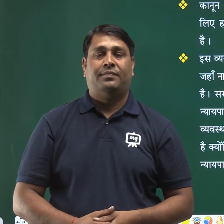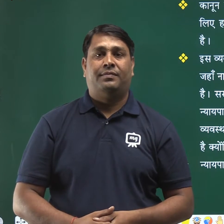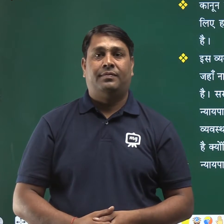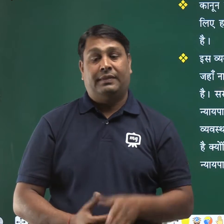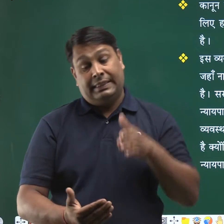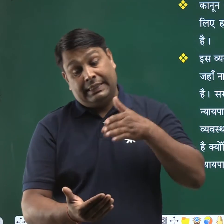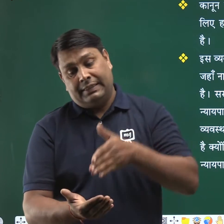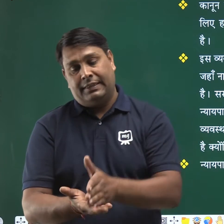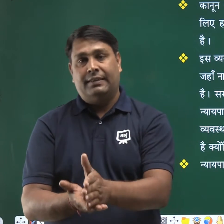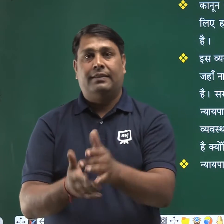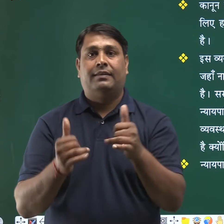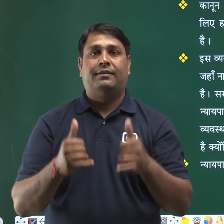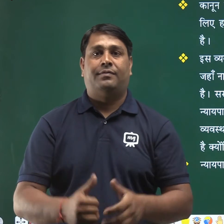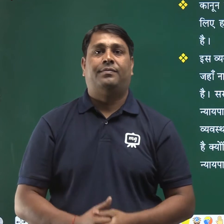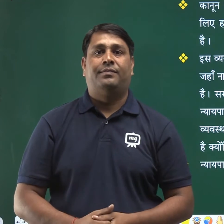जा सकते हैं।